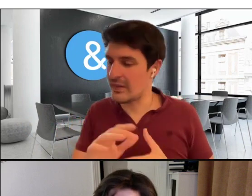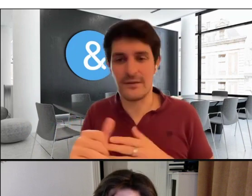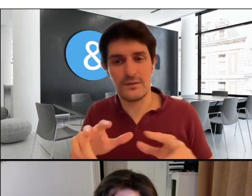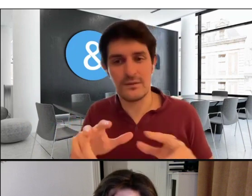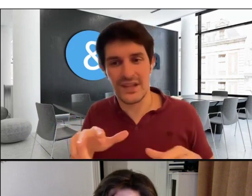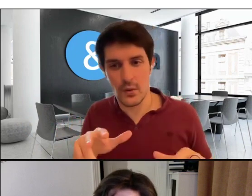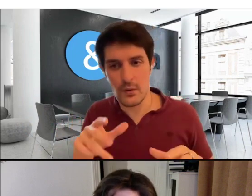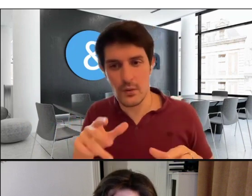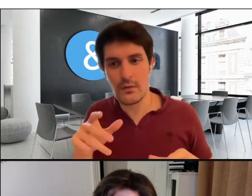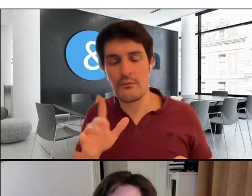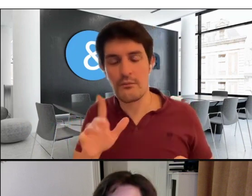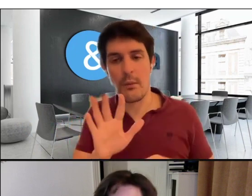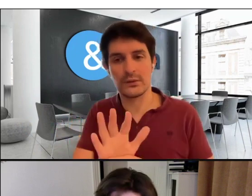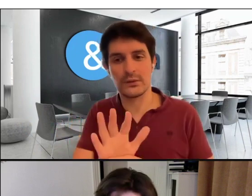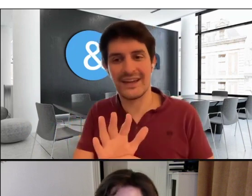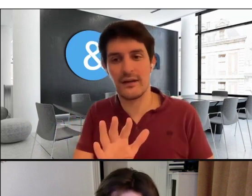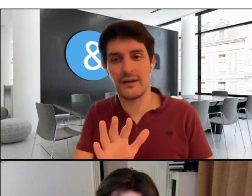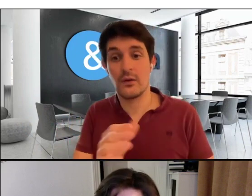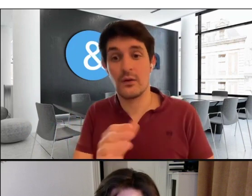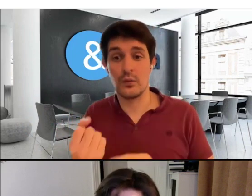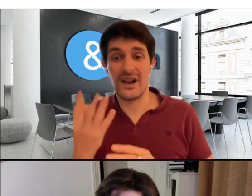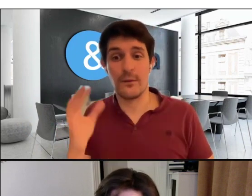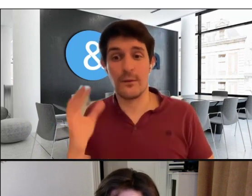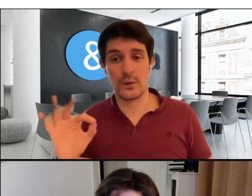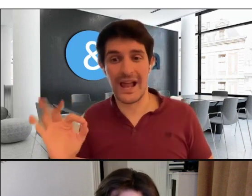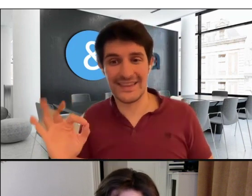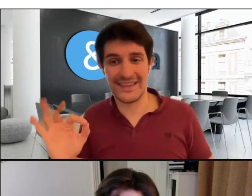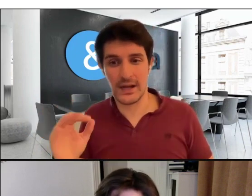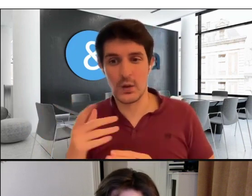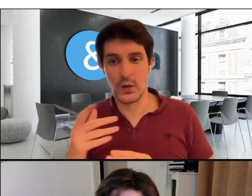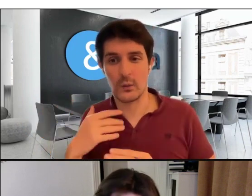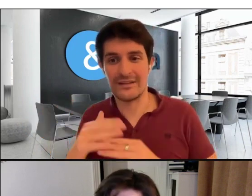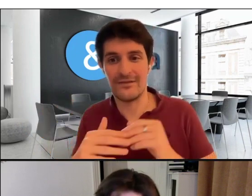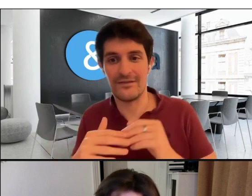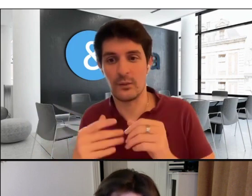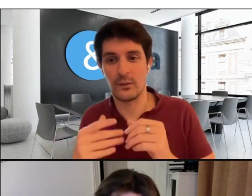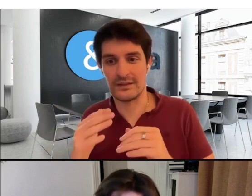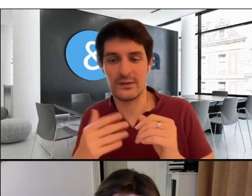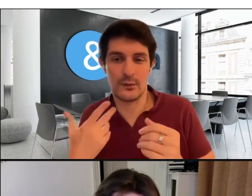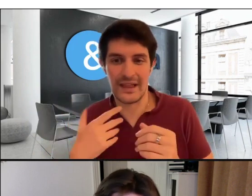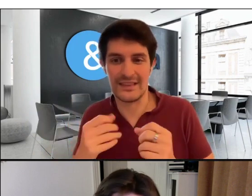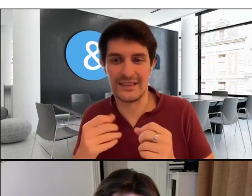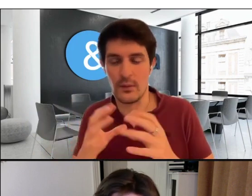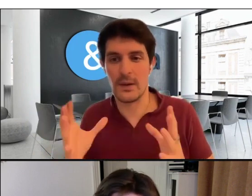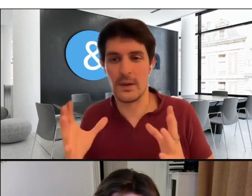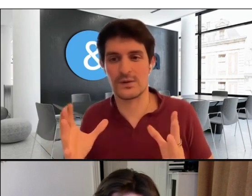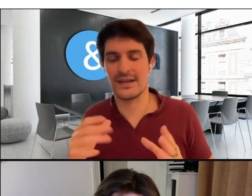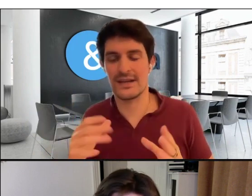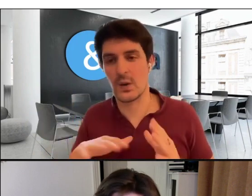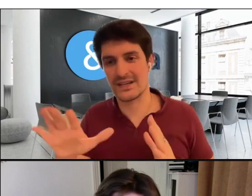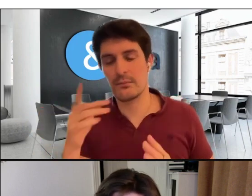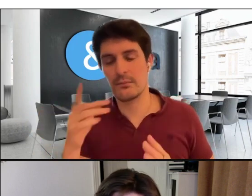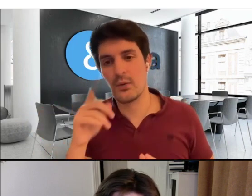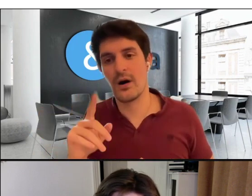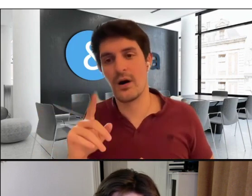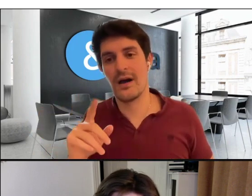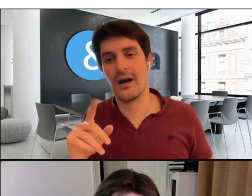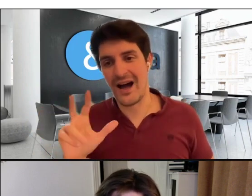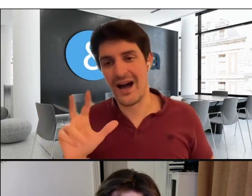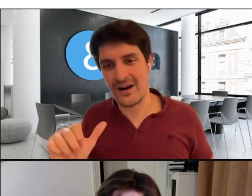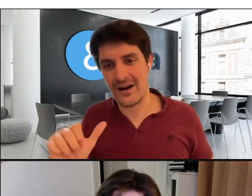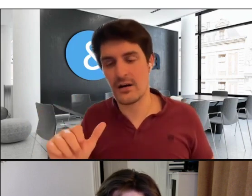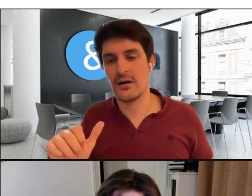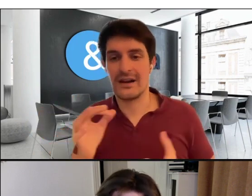une vidéo pour montrer une nouvelle fonctionnalité qu'on a développé, lancée pour